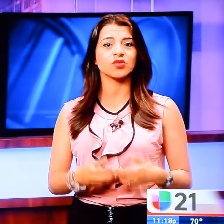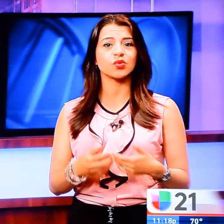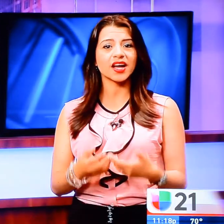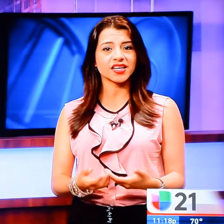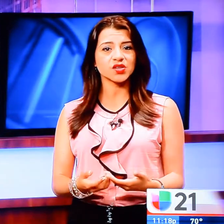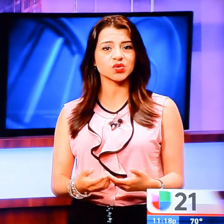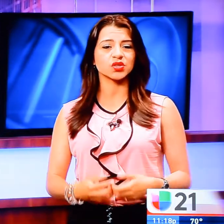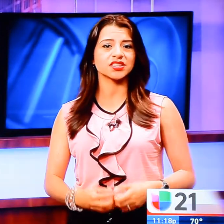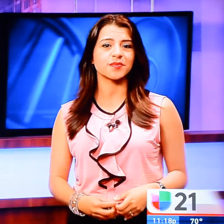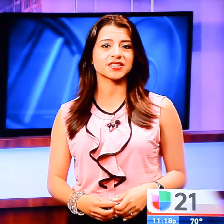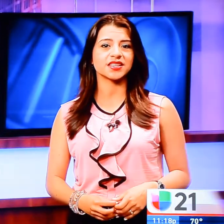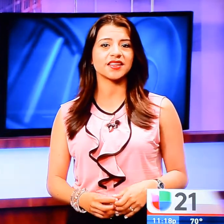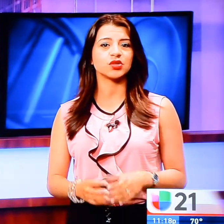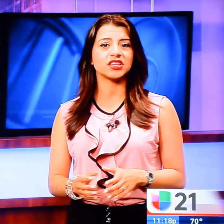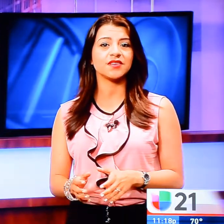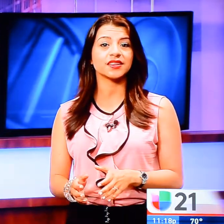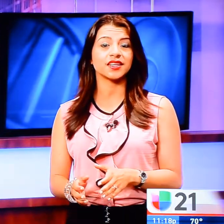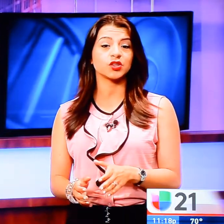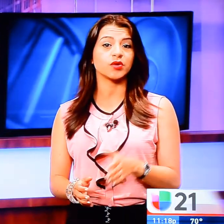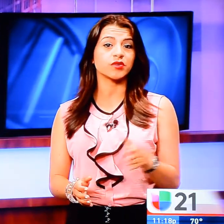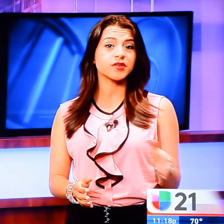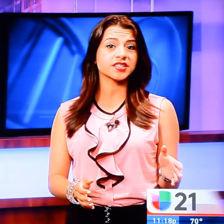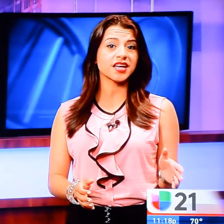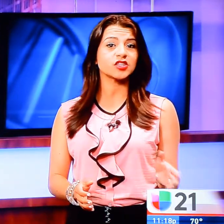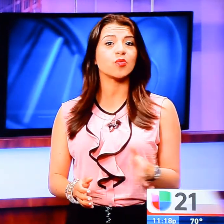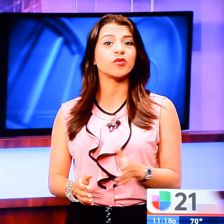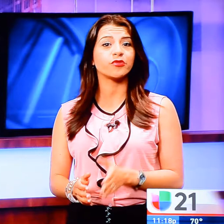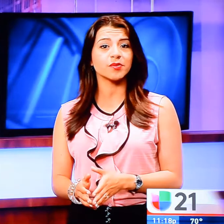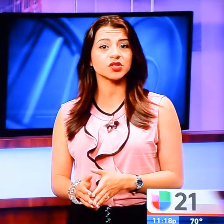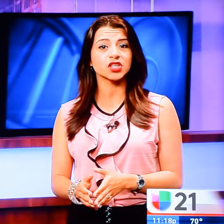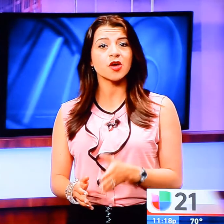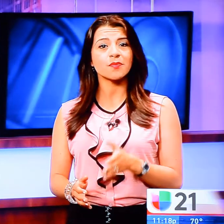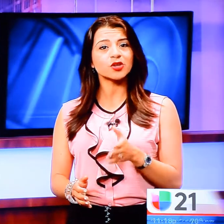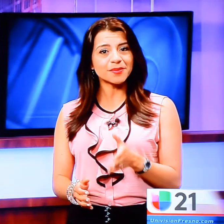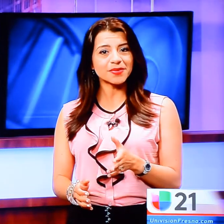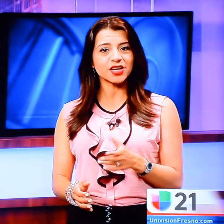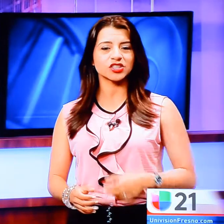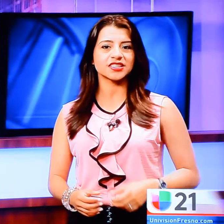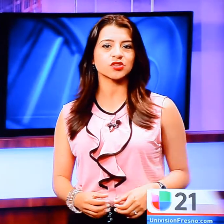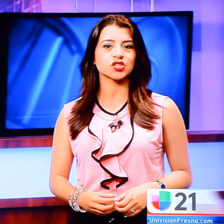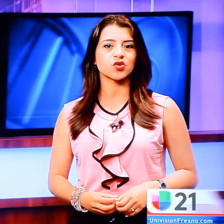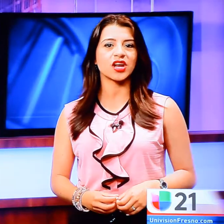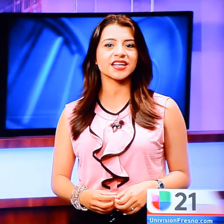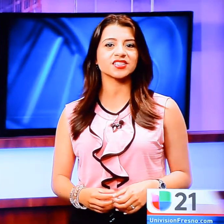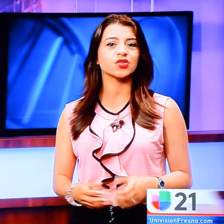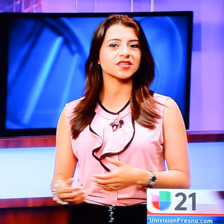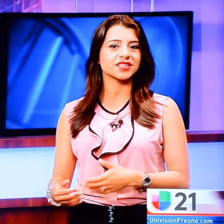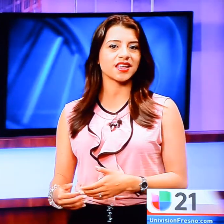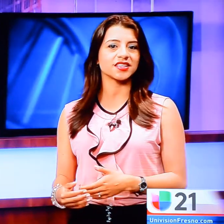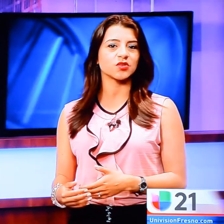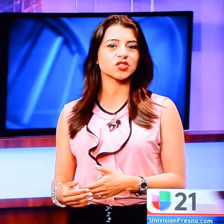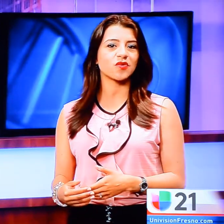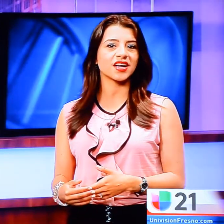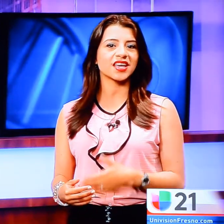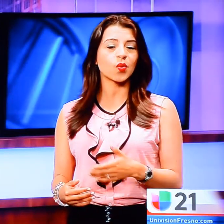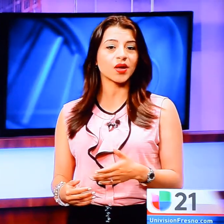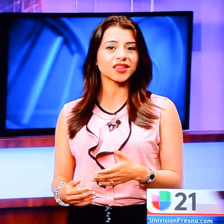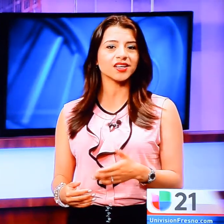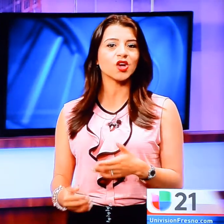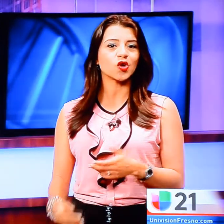para educar a niños con discapacidad auditiva, tanto en Riverside como en Fremont. Pero también los distritos escolares y universidades de nuestro valle cuentan